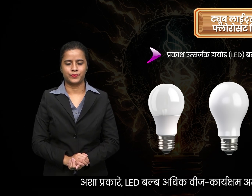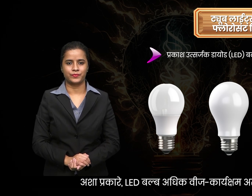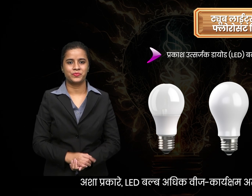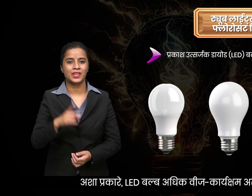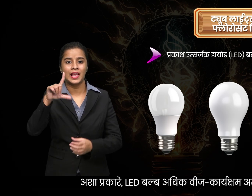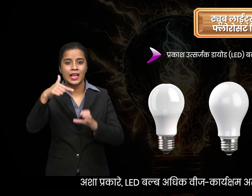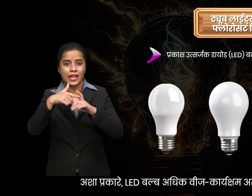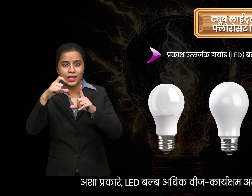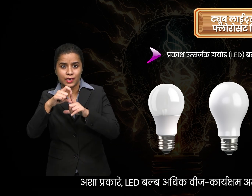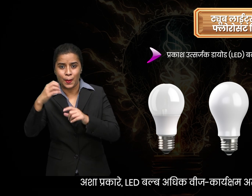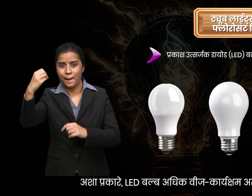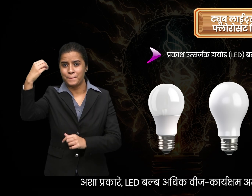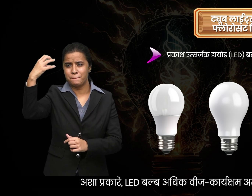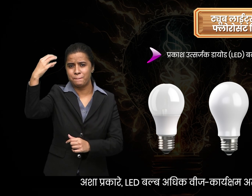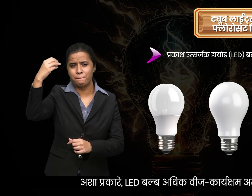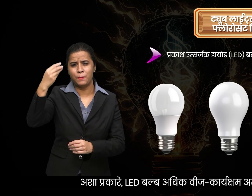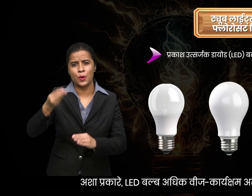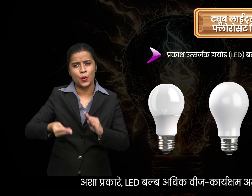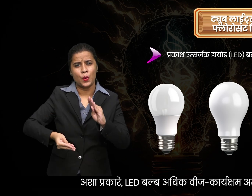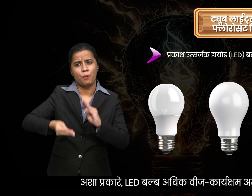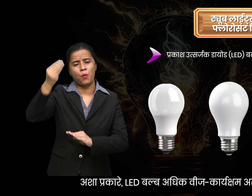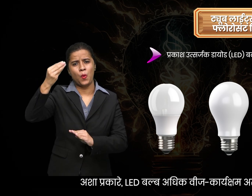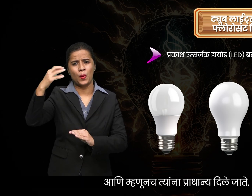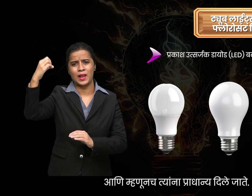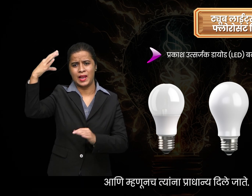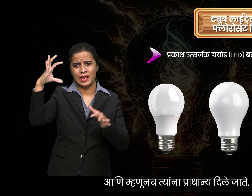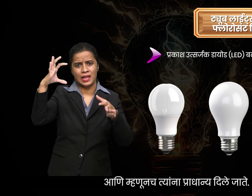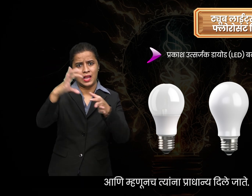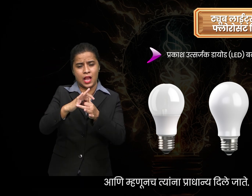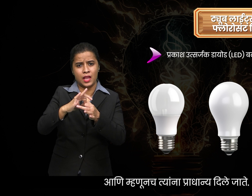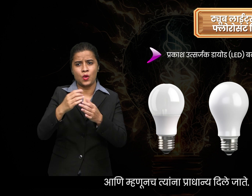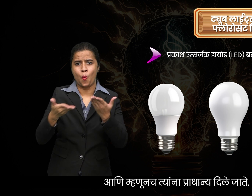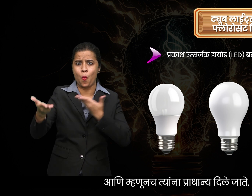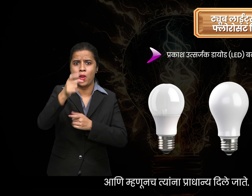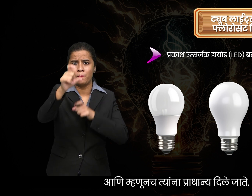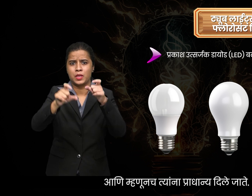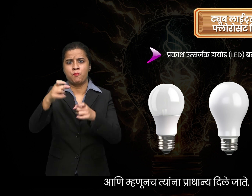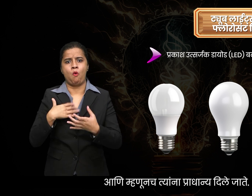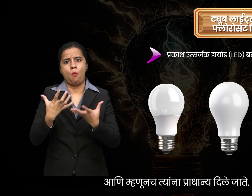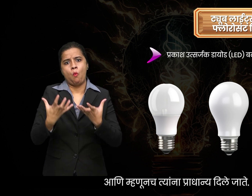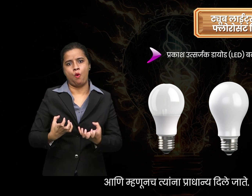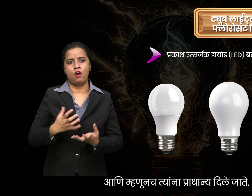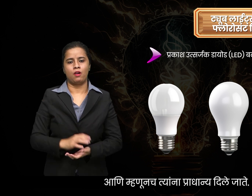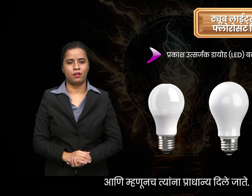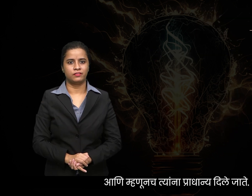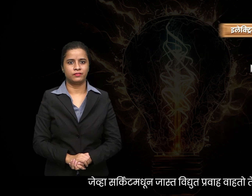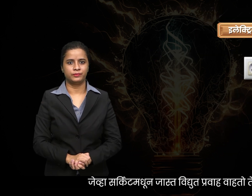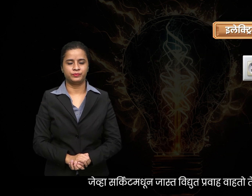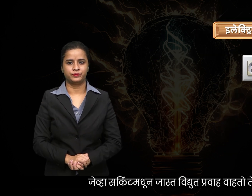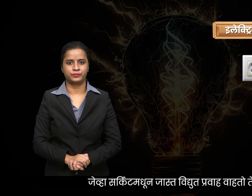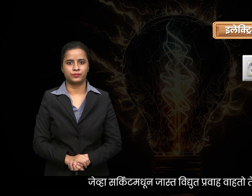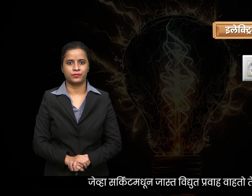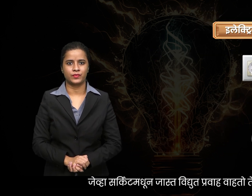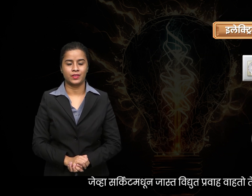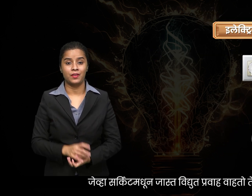अशा प्रकारे LED बल्ब अधिक वीज कार्यक्षम असतात आणि म्हणूनच त्यांना प्राधान्य दिले जाते.